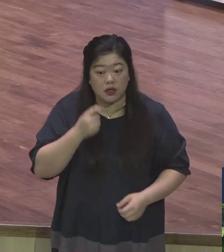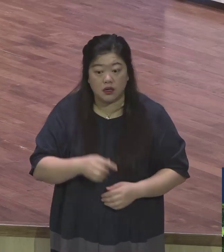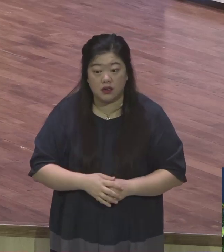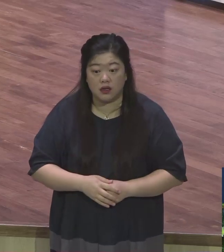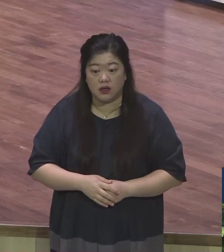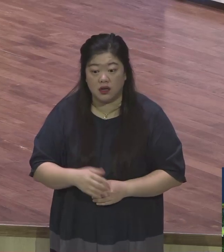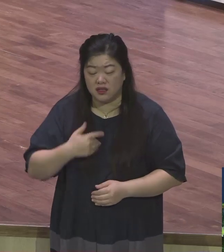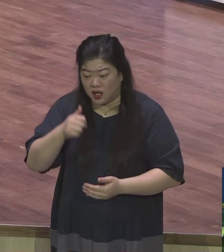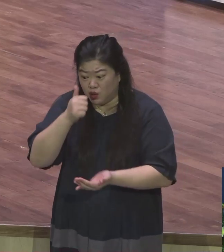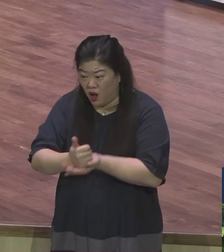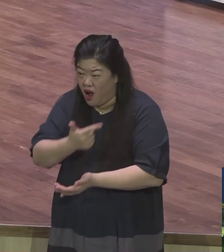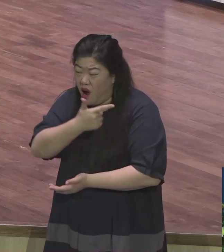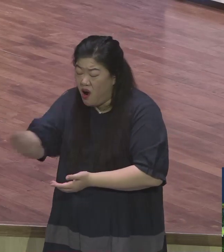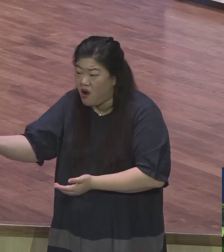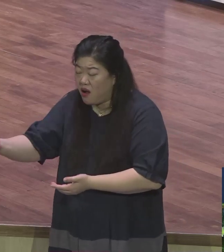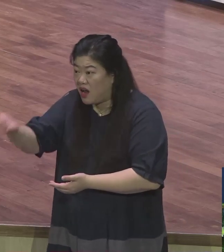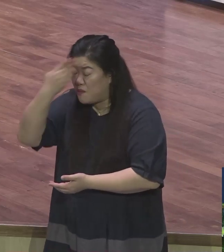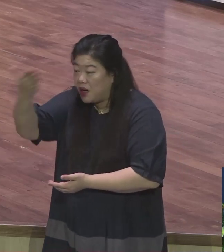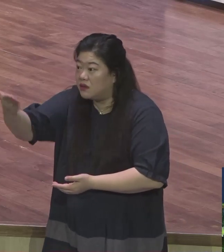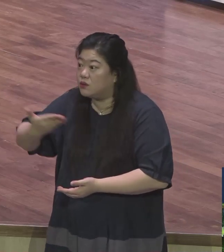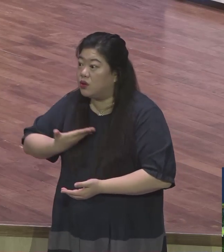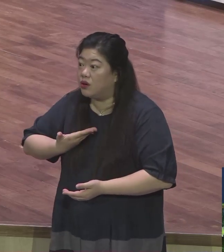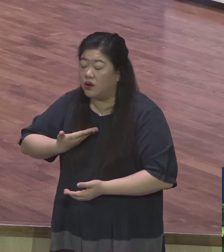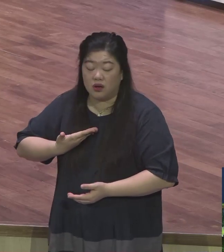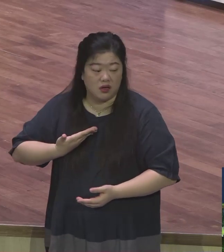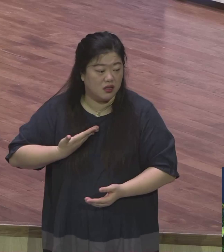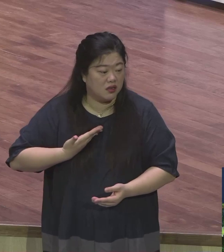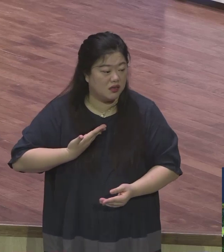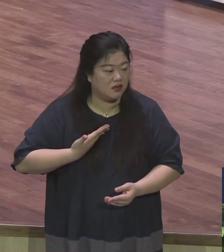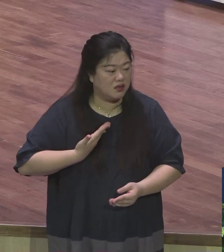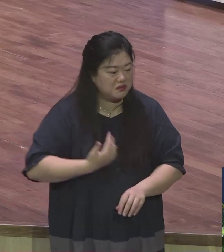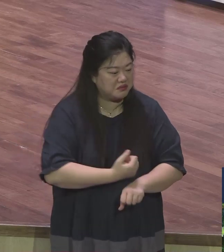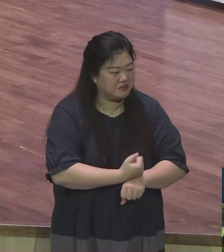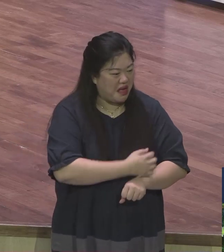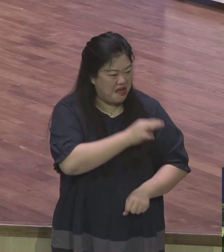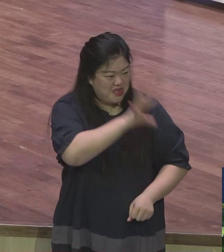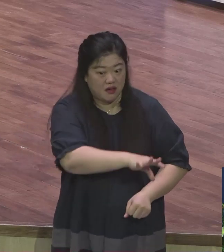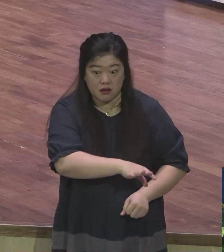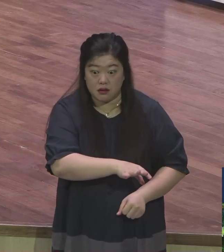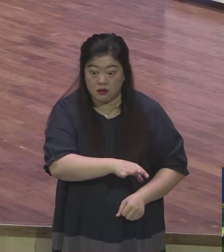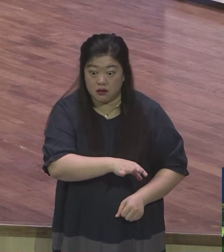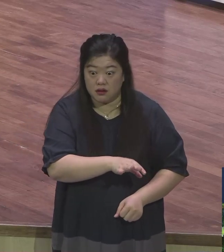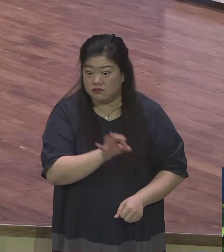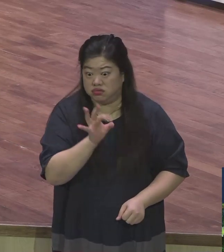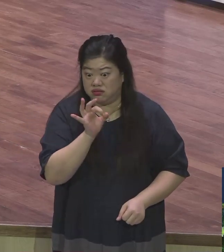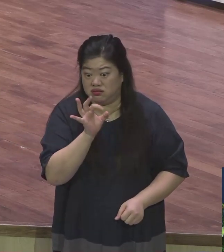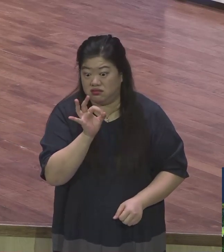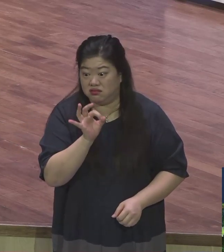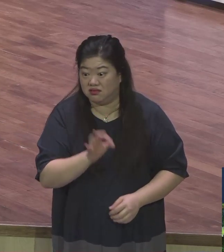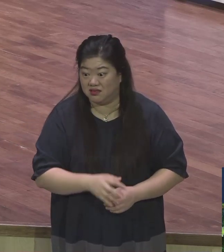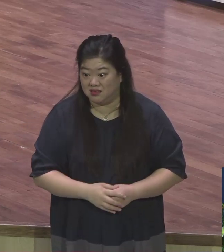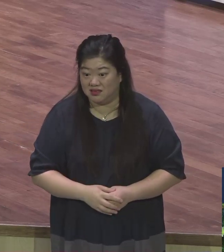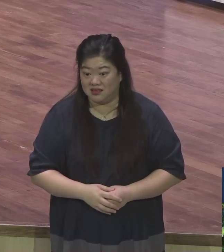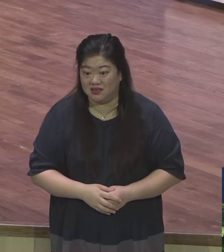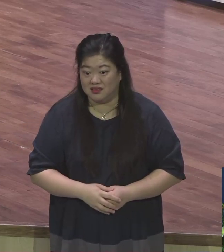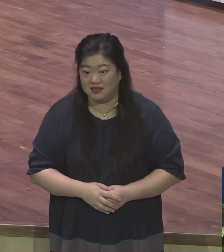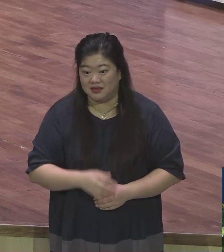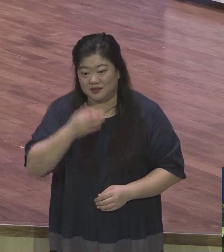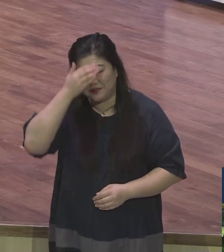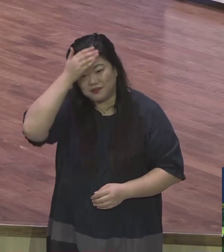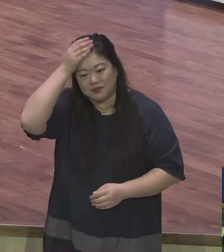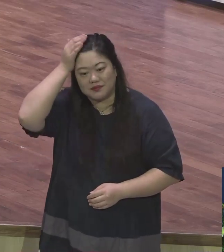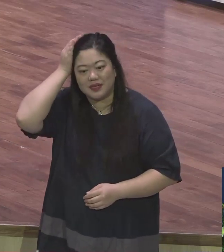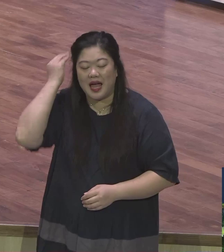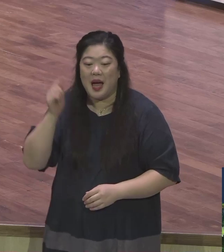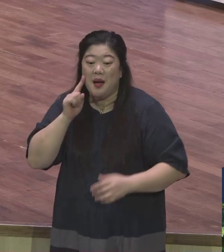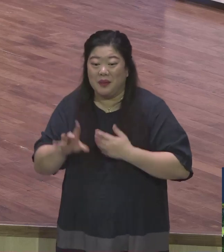지는 더 큰 절을 지었는데 다 숨겨져 있지. 안 드러났을 뿐이지. 그걸 가지고 딱 계속 남